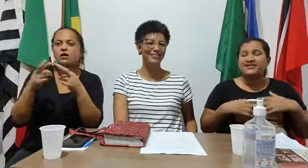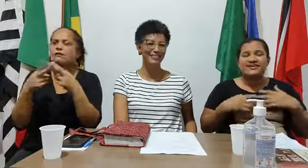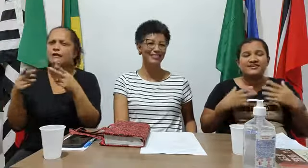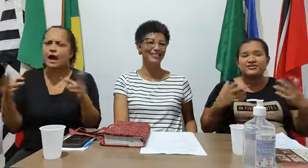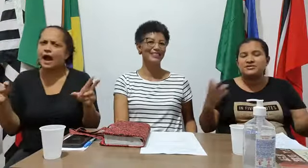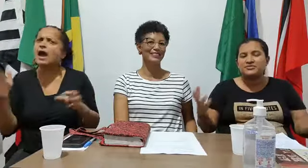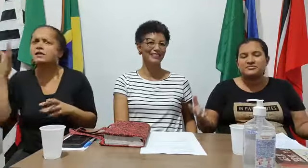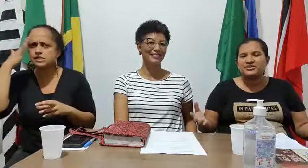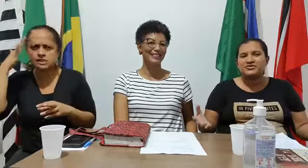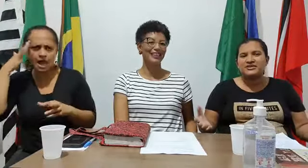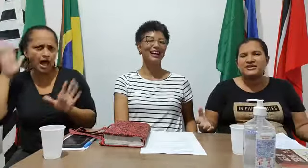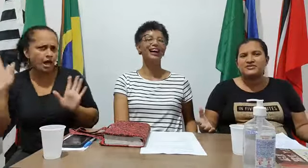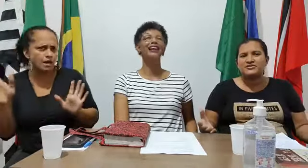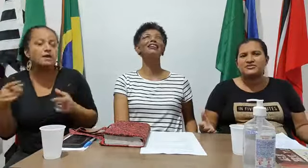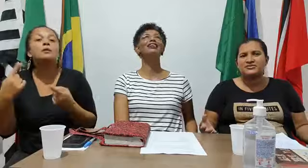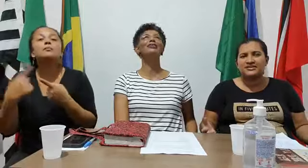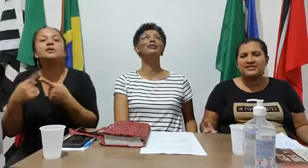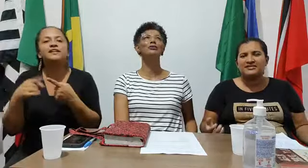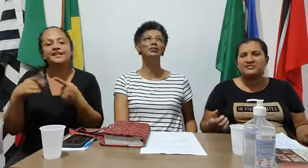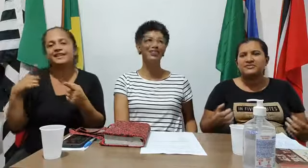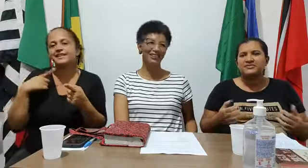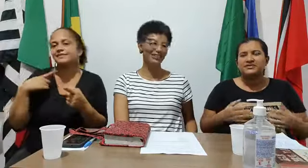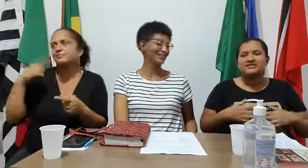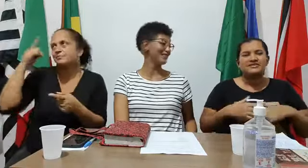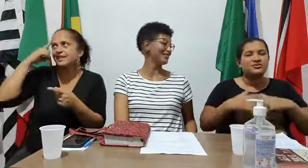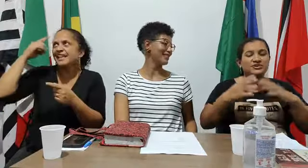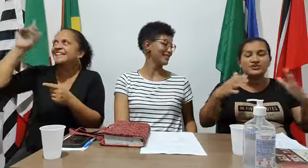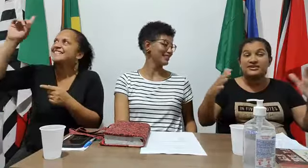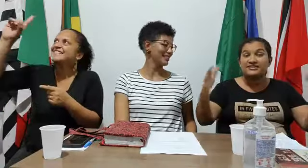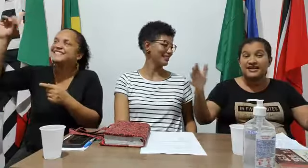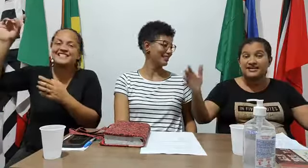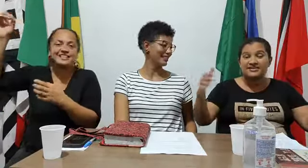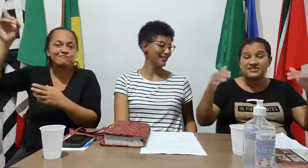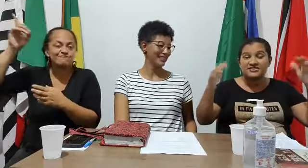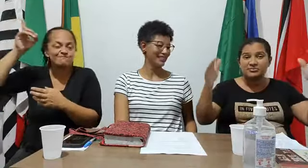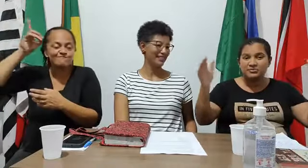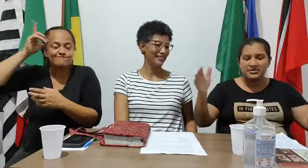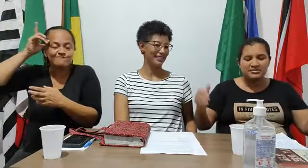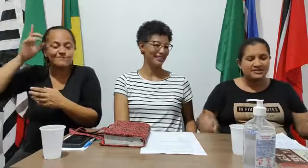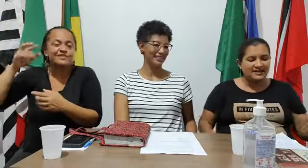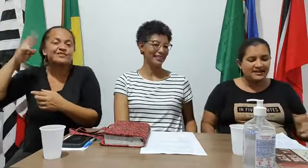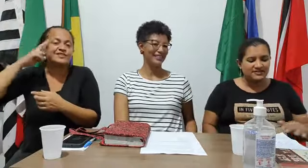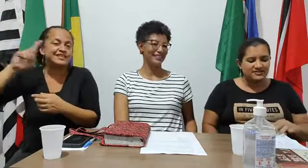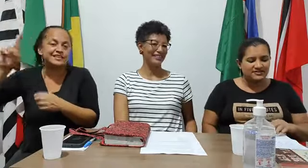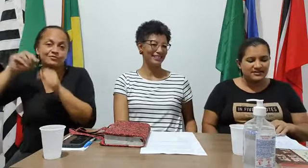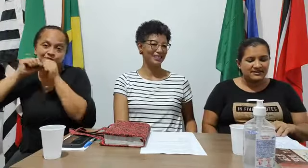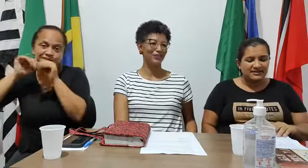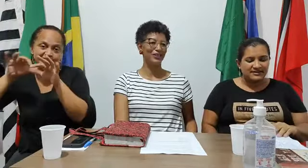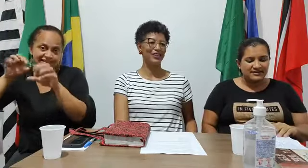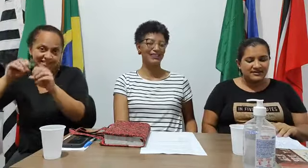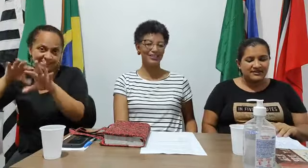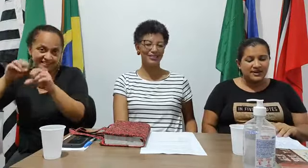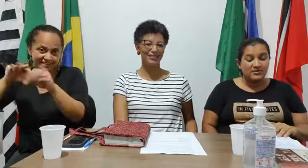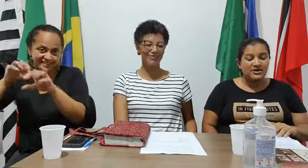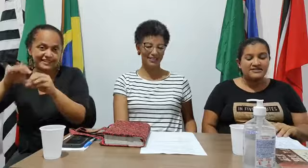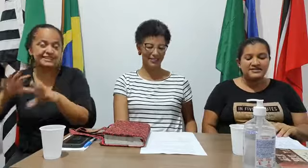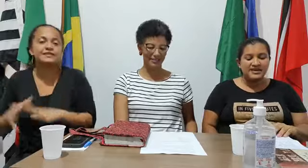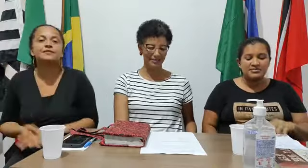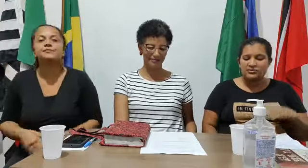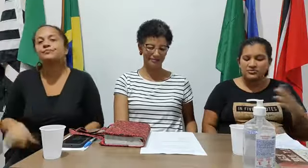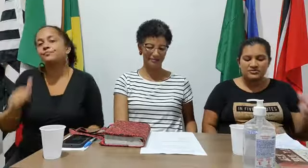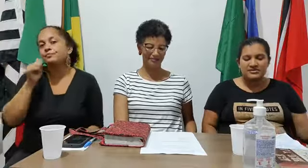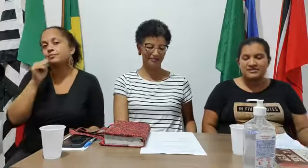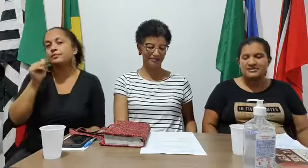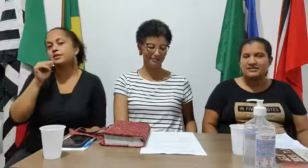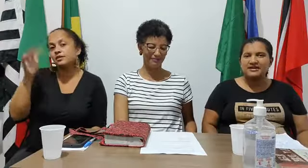Porque nós temos a mente de Cristo, Aleluia. Né? Então o Senhor Ele dá e distribui habilidades. A mulher